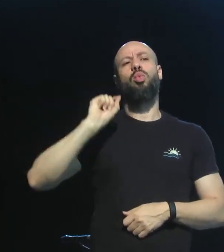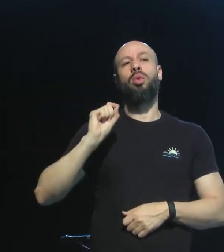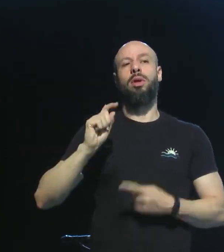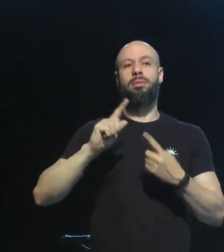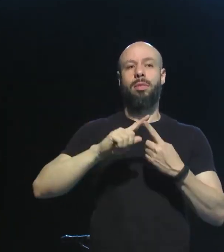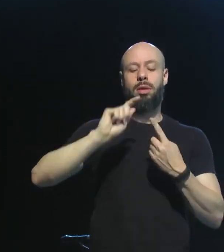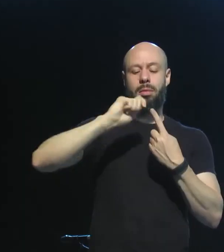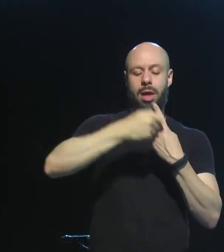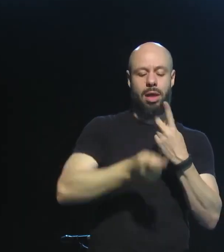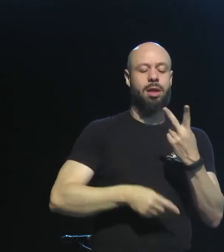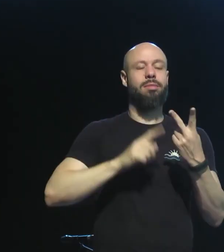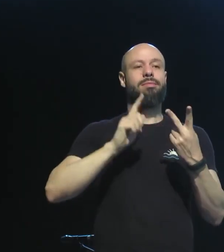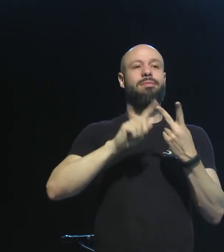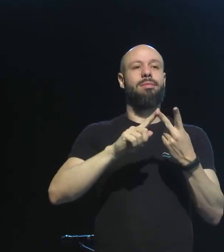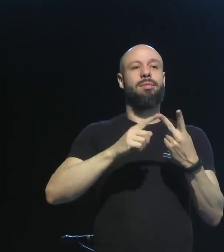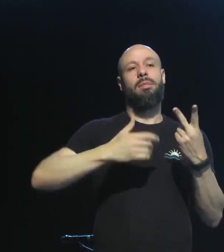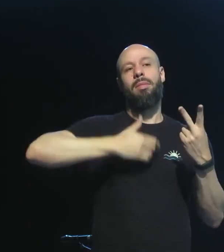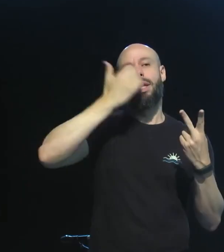banana,